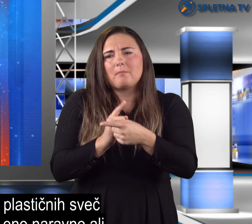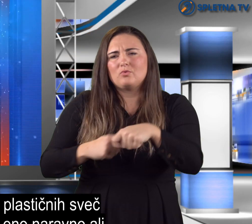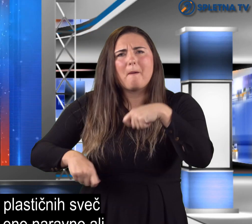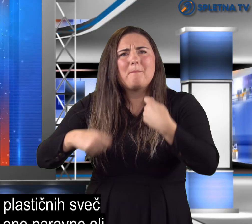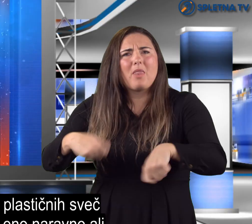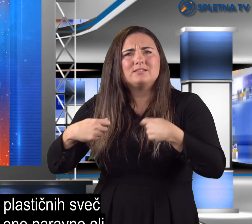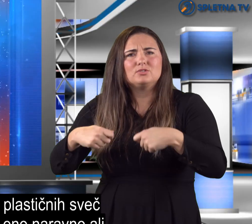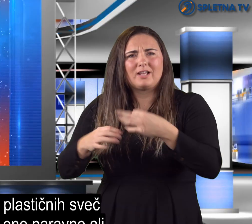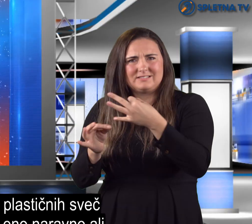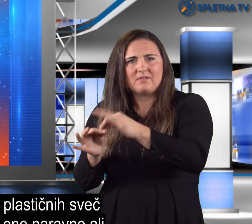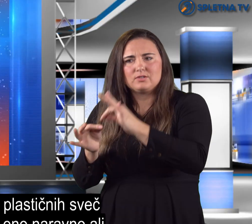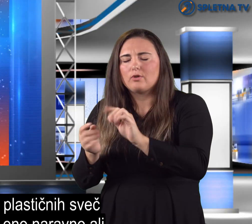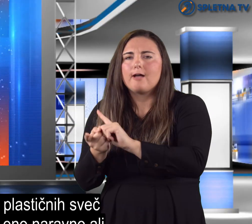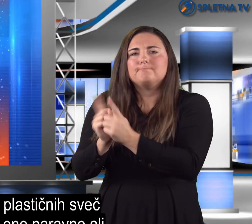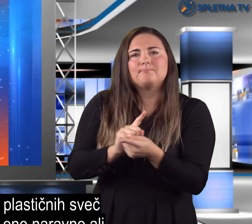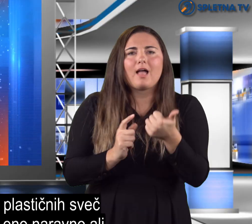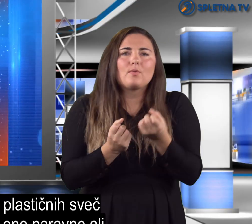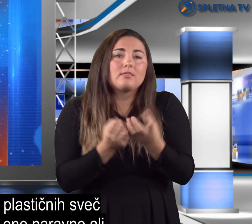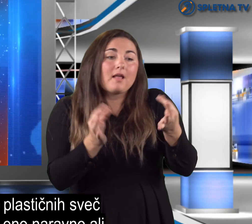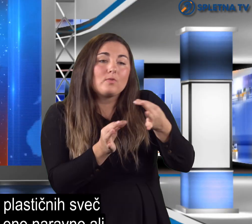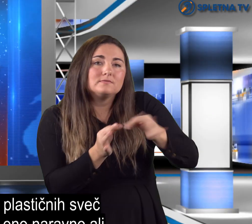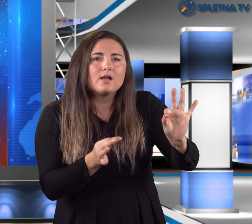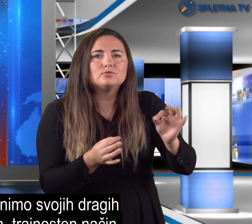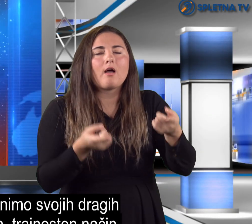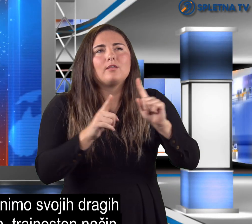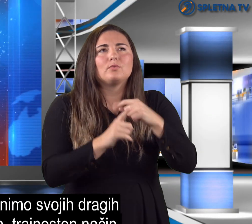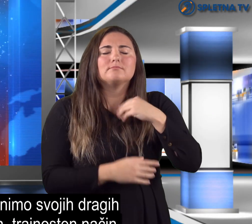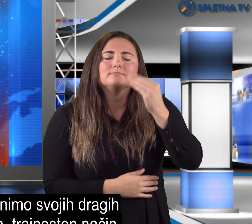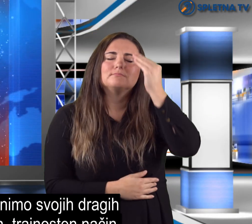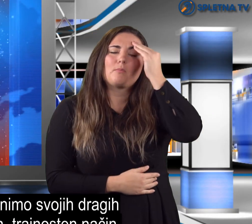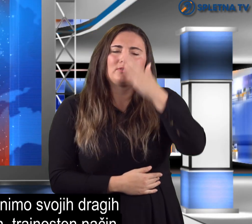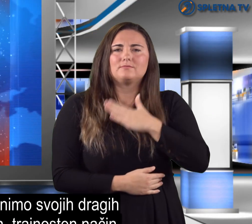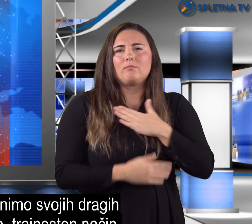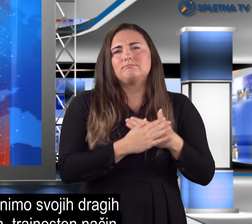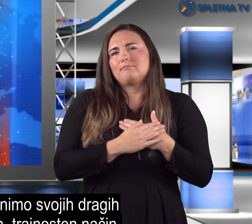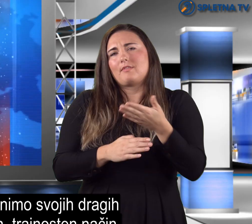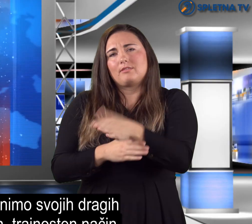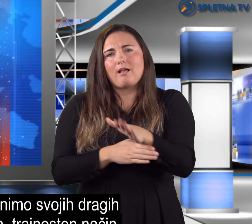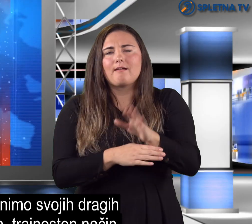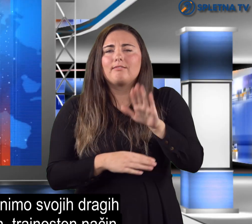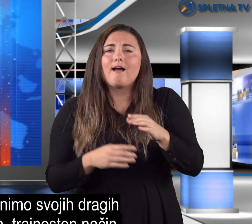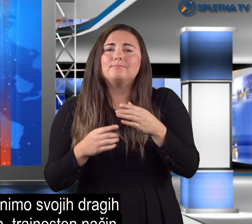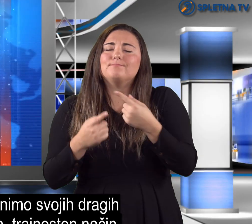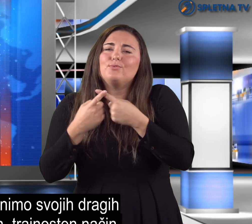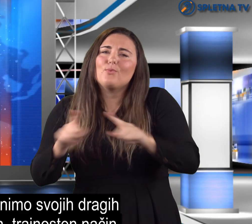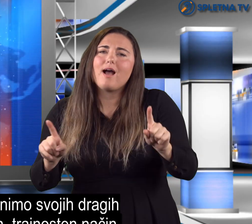sveč prižgemo eno naravno ali pa se spomnimo svojih dragih na drugačen, trajnosten način.